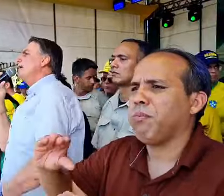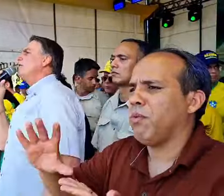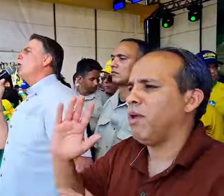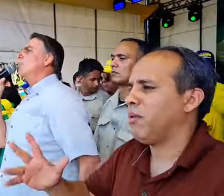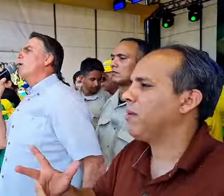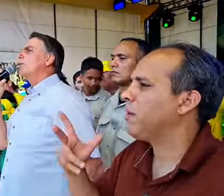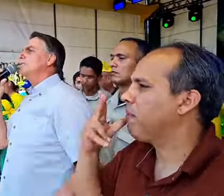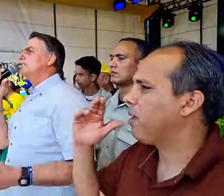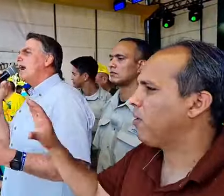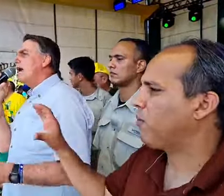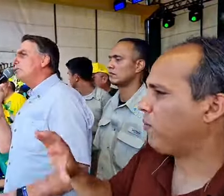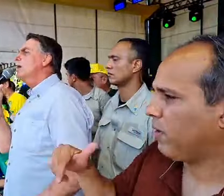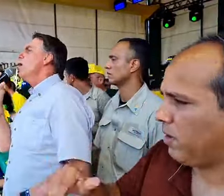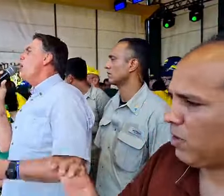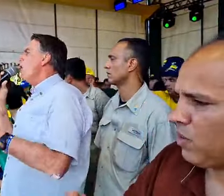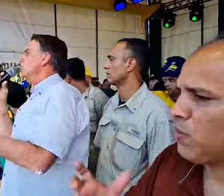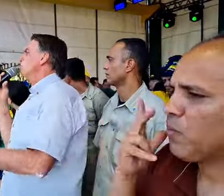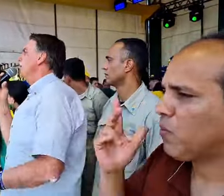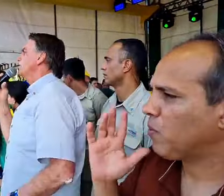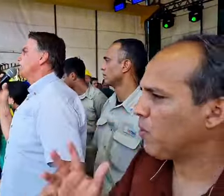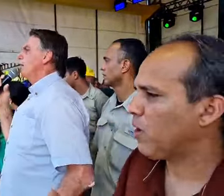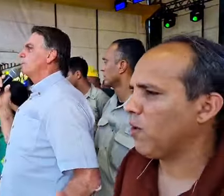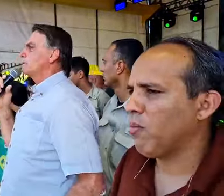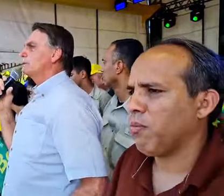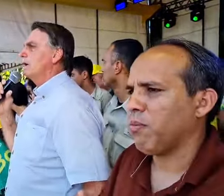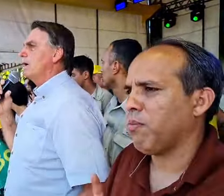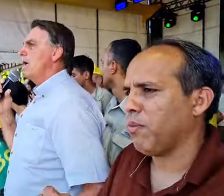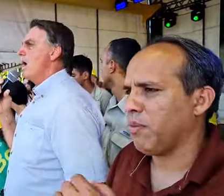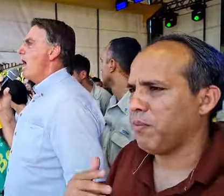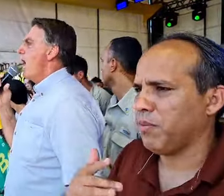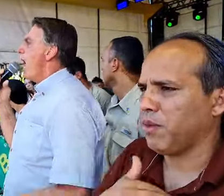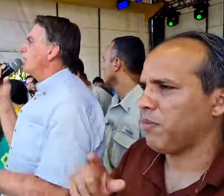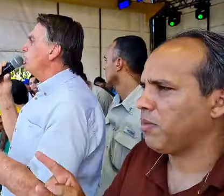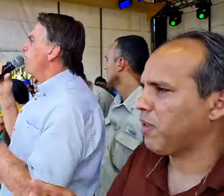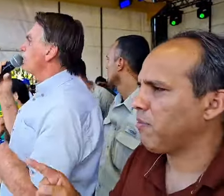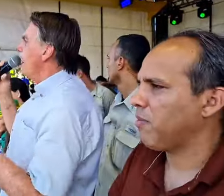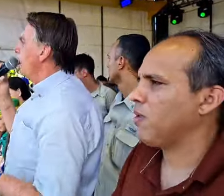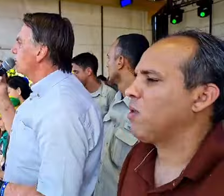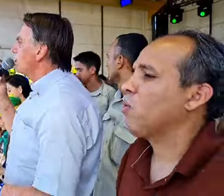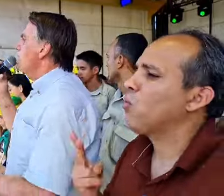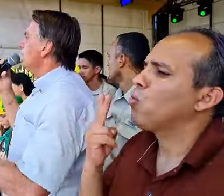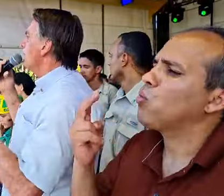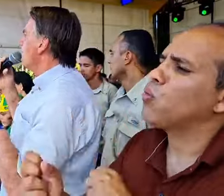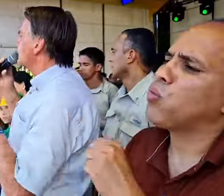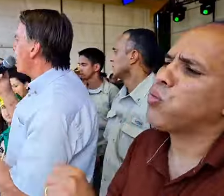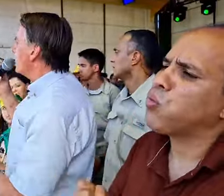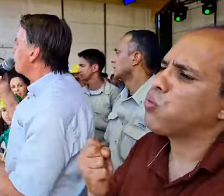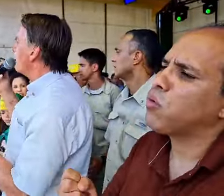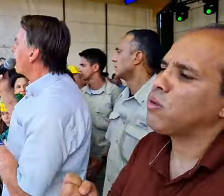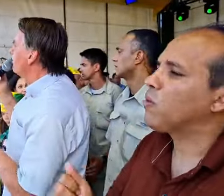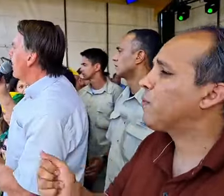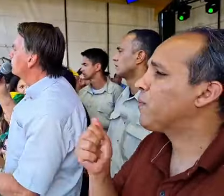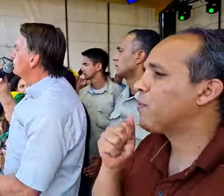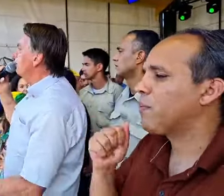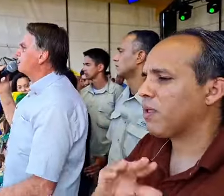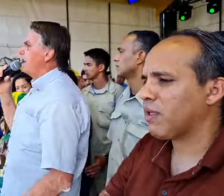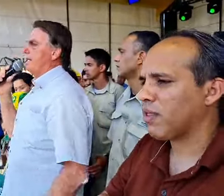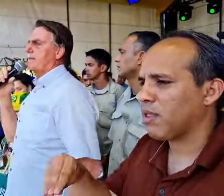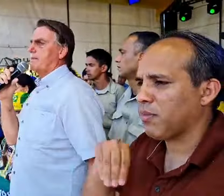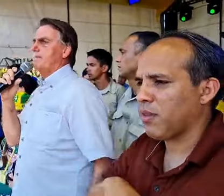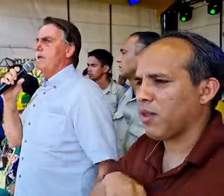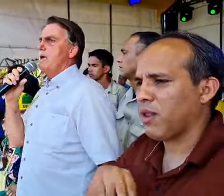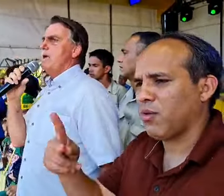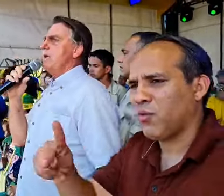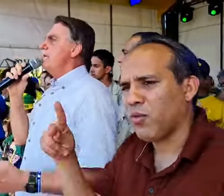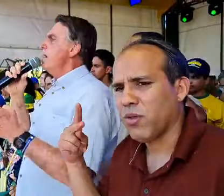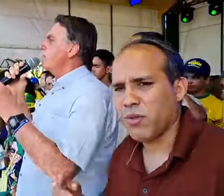deve ter servidor público de estado ou dos municípios. Há 2 anos não atrasa o pagamento de